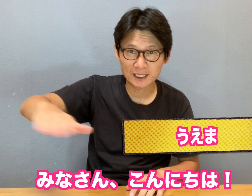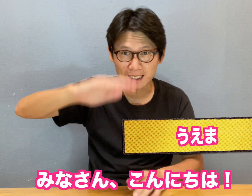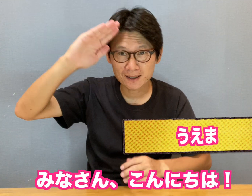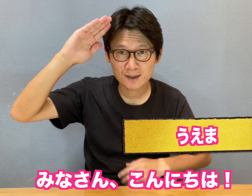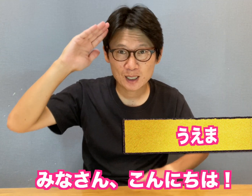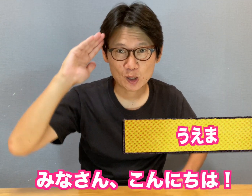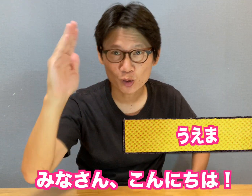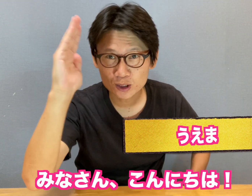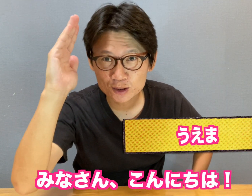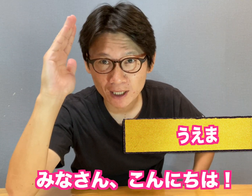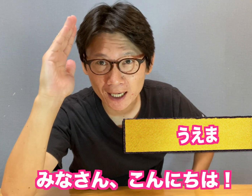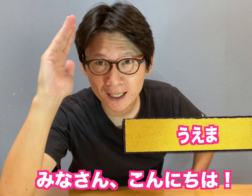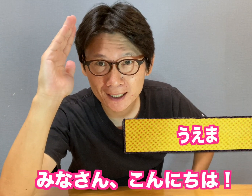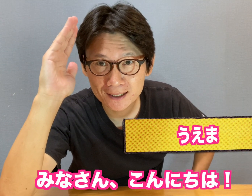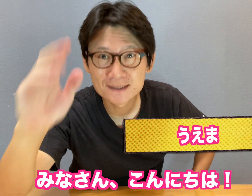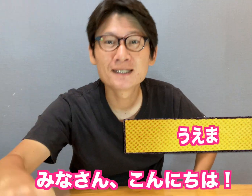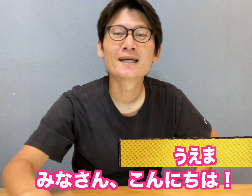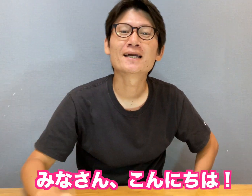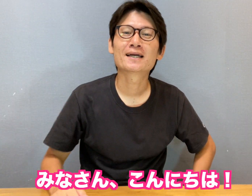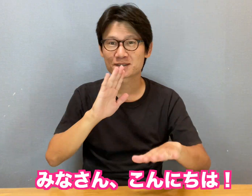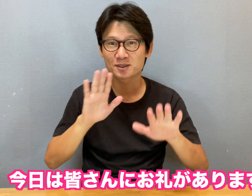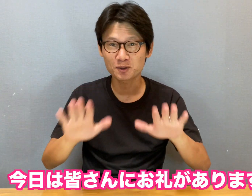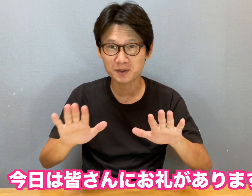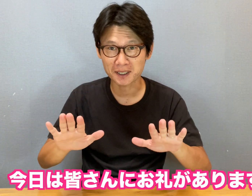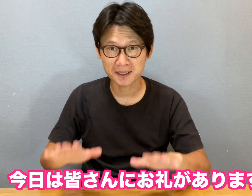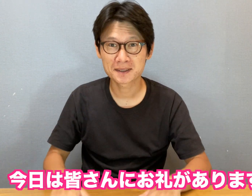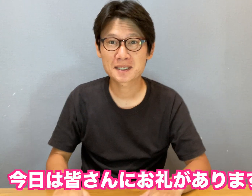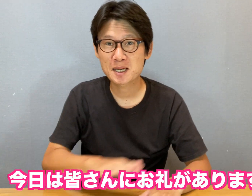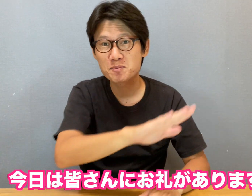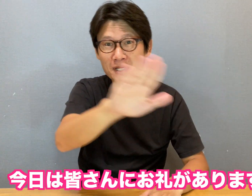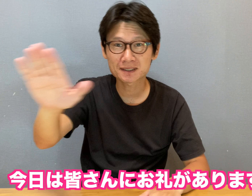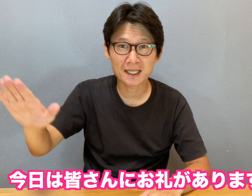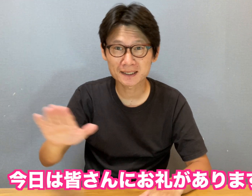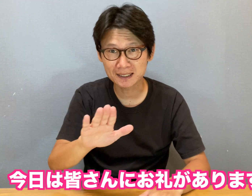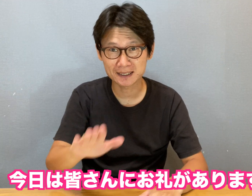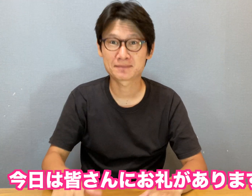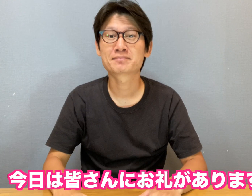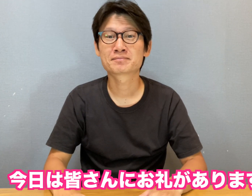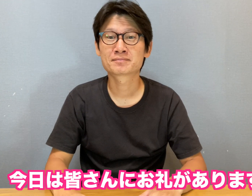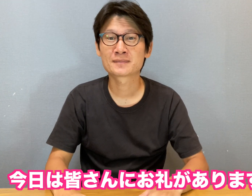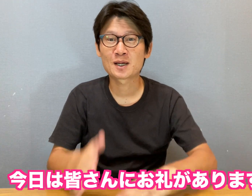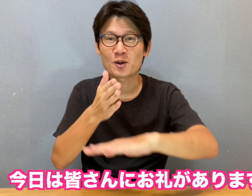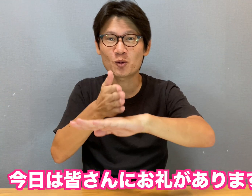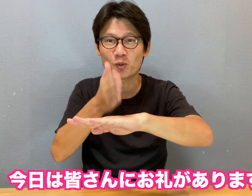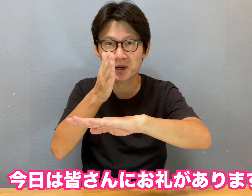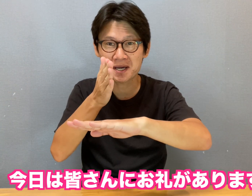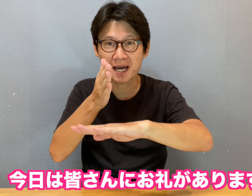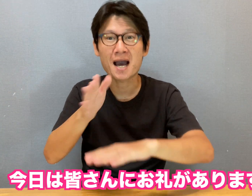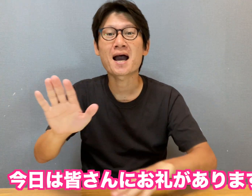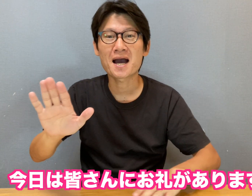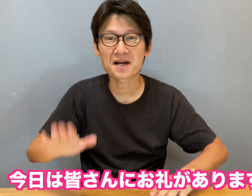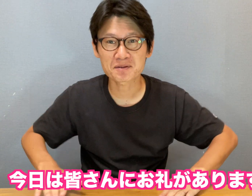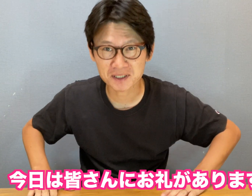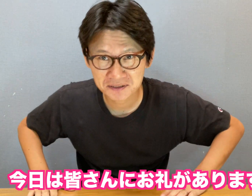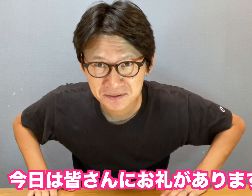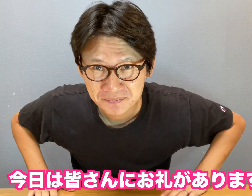皆さん、こんにちは。今日は皆さんにお礼があります。